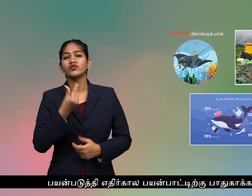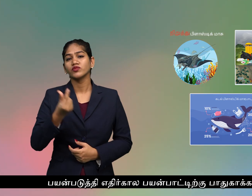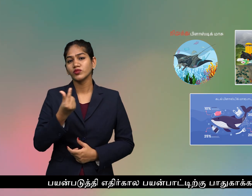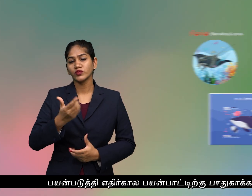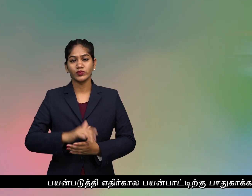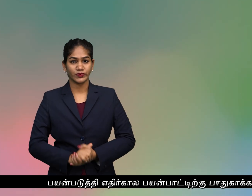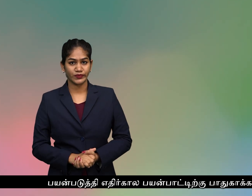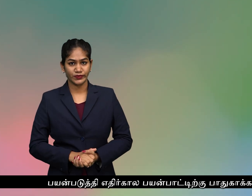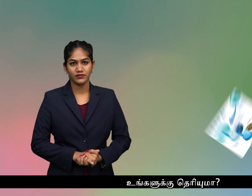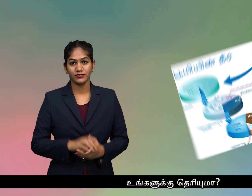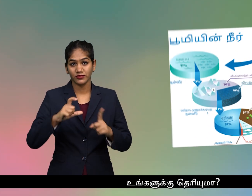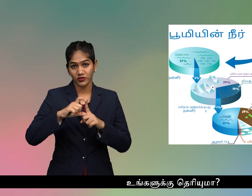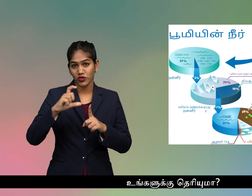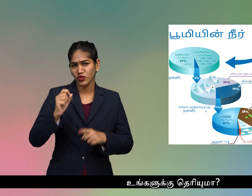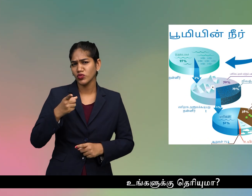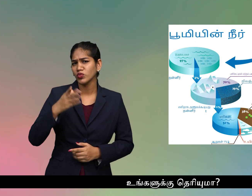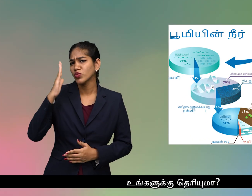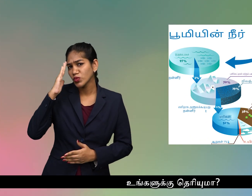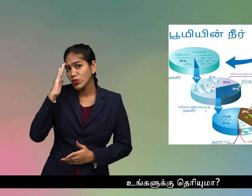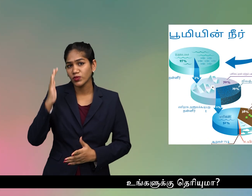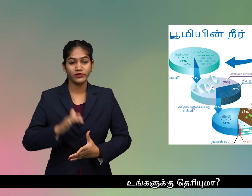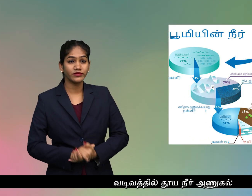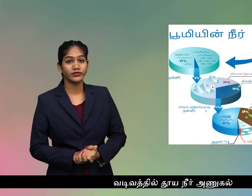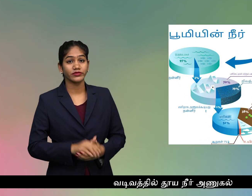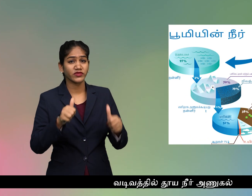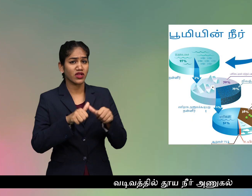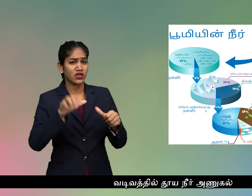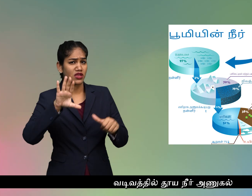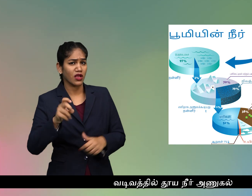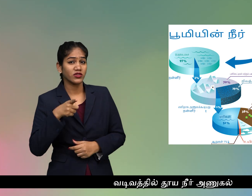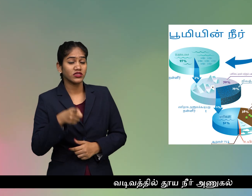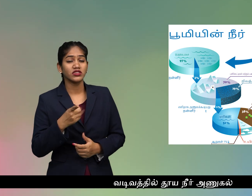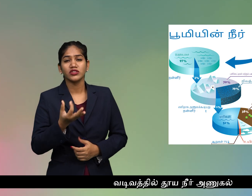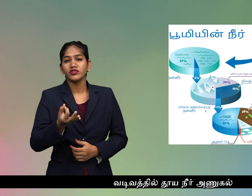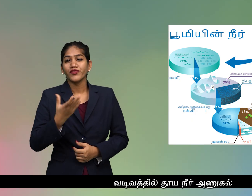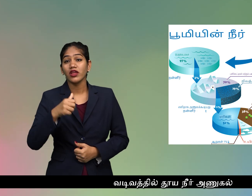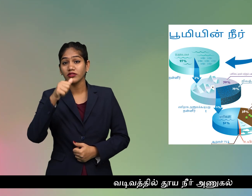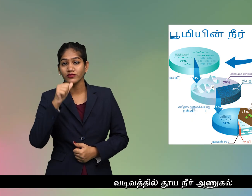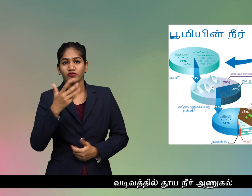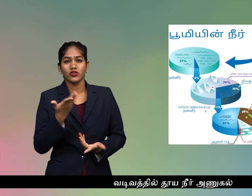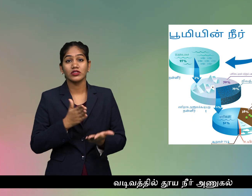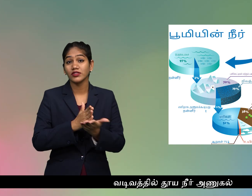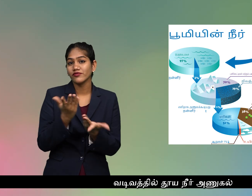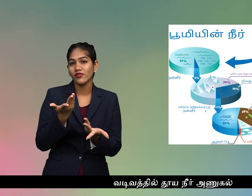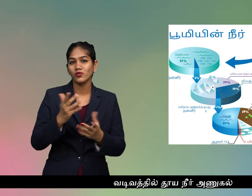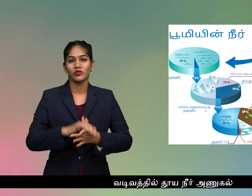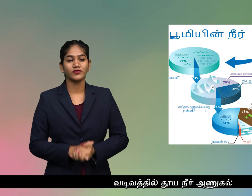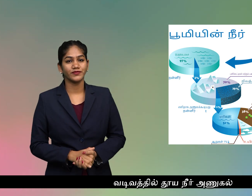வேண்டும். உங்களுக்கு தெரியுமா, வடிவத்தில் தூய நீர் அணுகள்